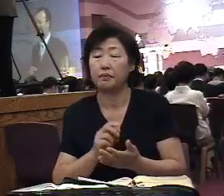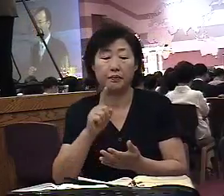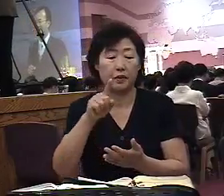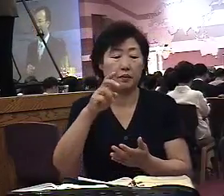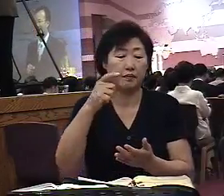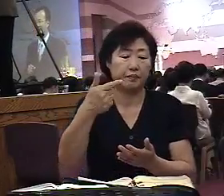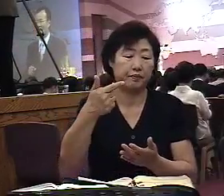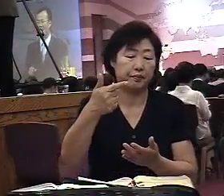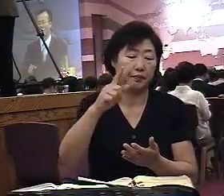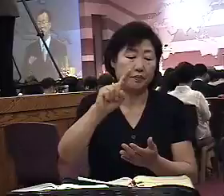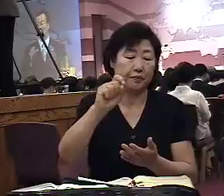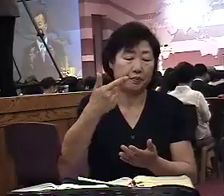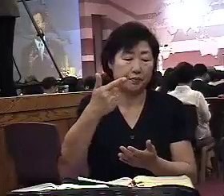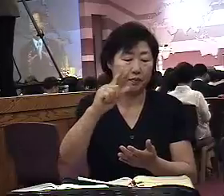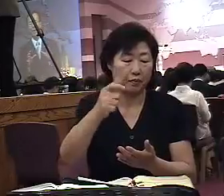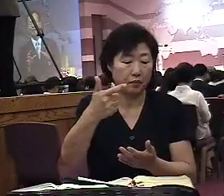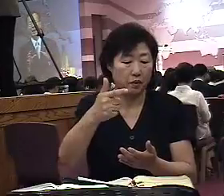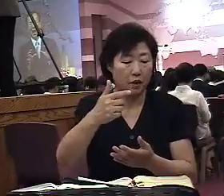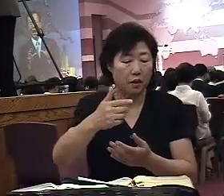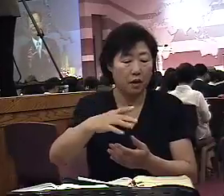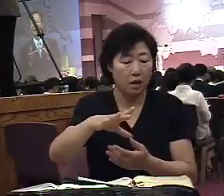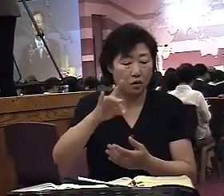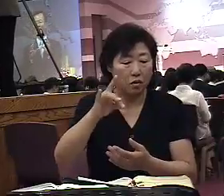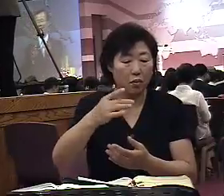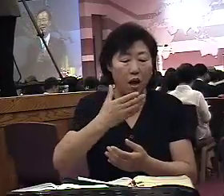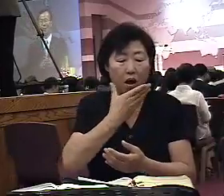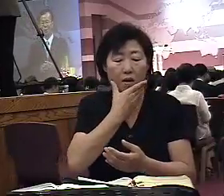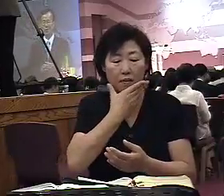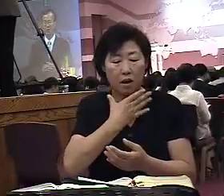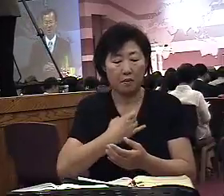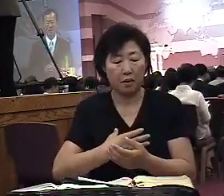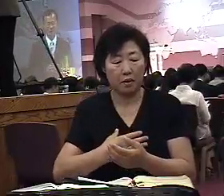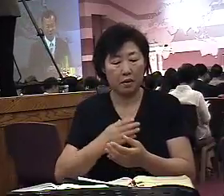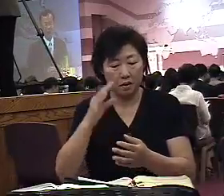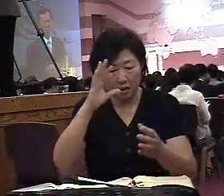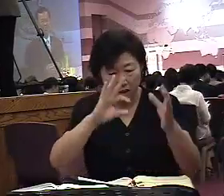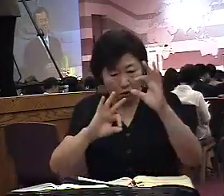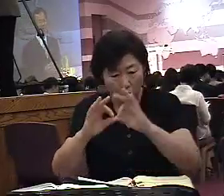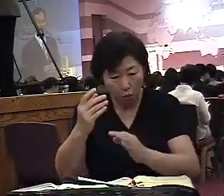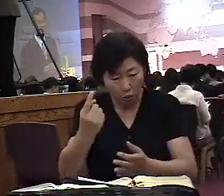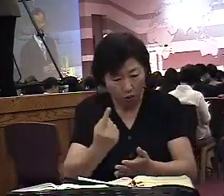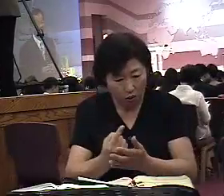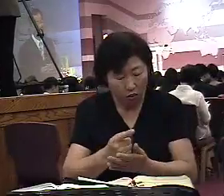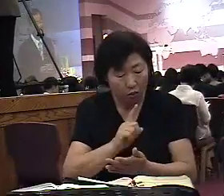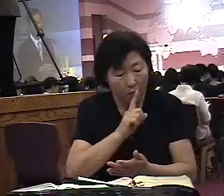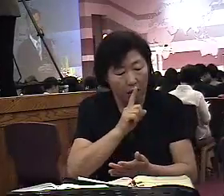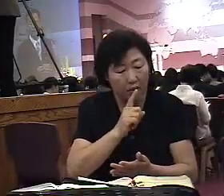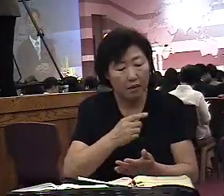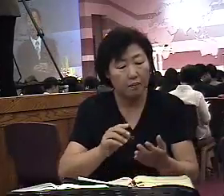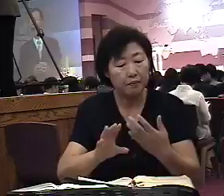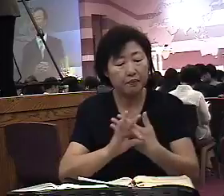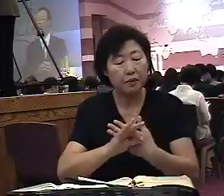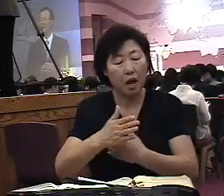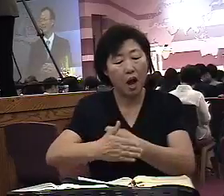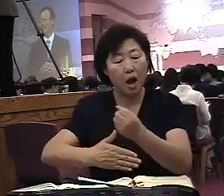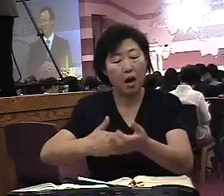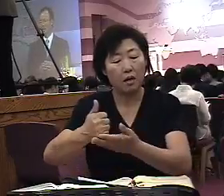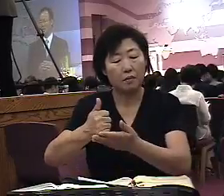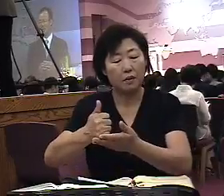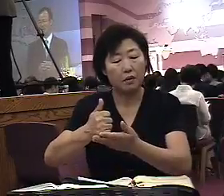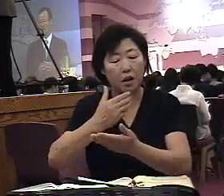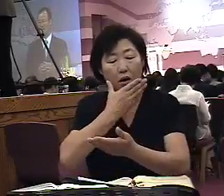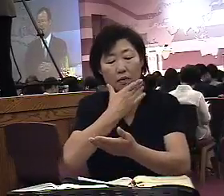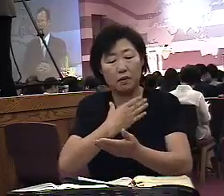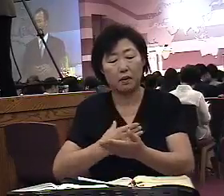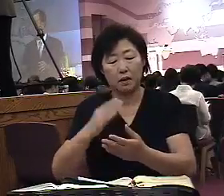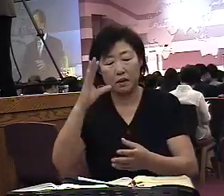말씀을 보면은 하나님께서 처음에 아브라함에게 찾아오셨을 때 뭐라고 말씀을 하시죠? 하나님께서 아브라함에게